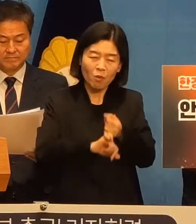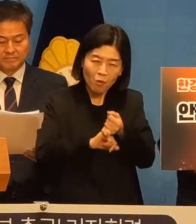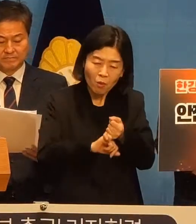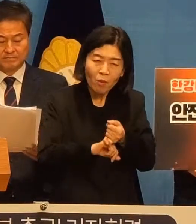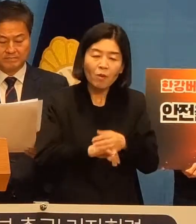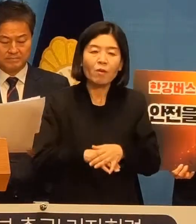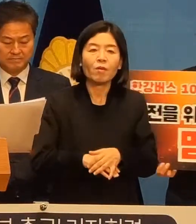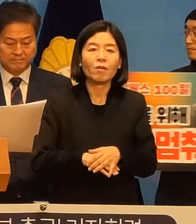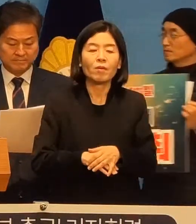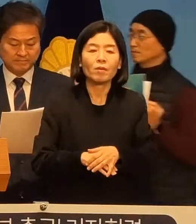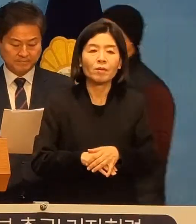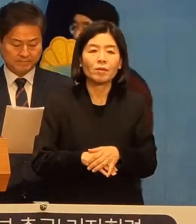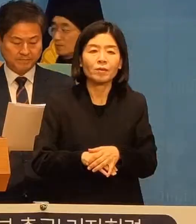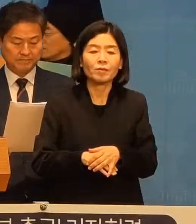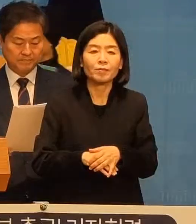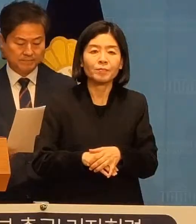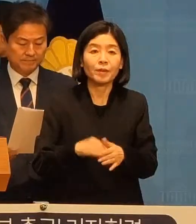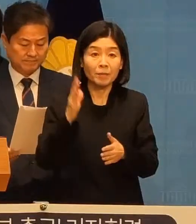마무리하겠습니다.